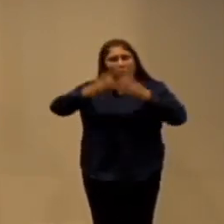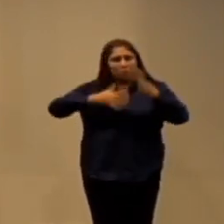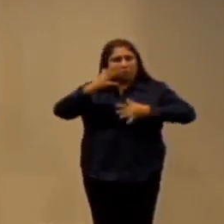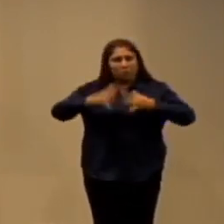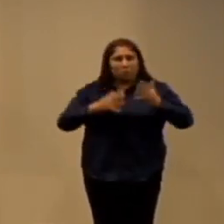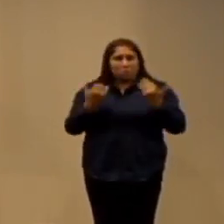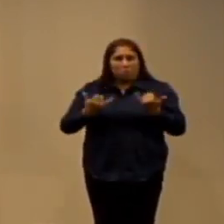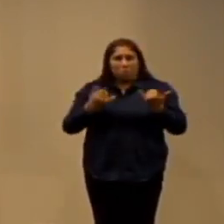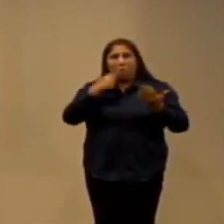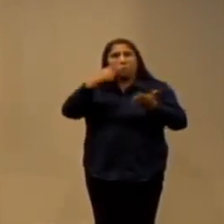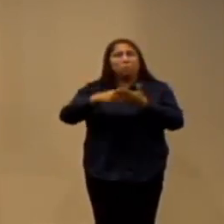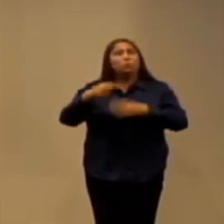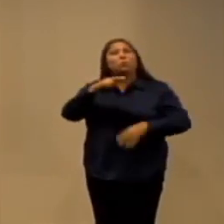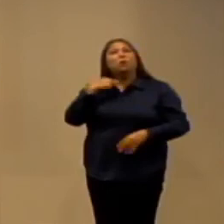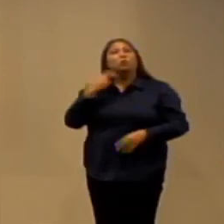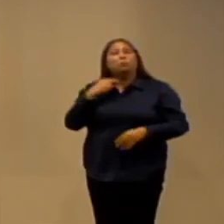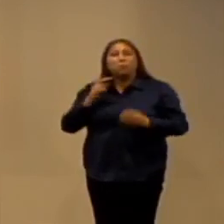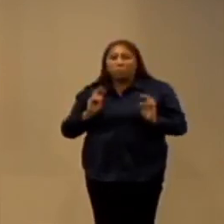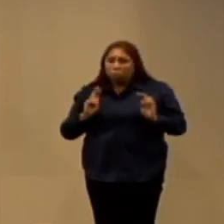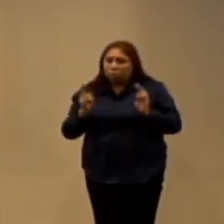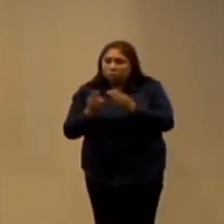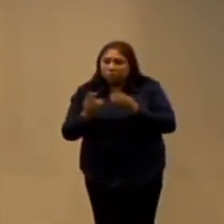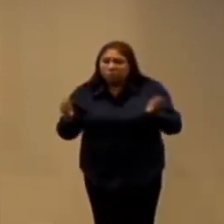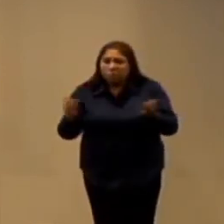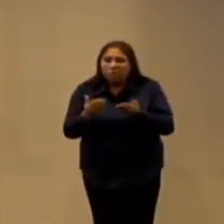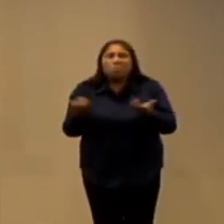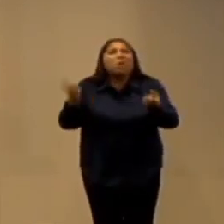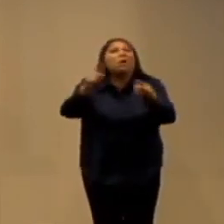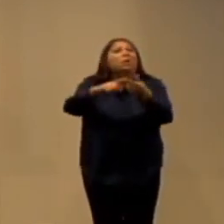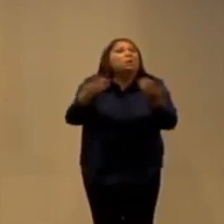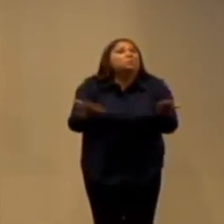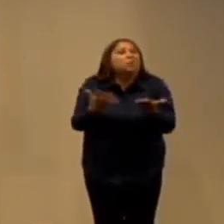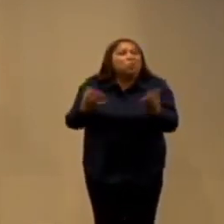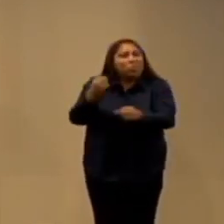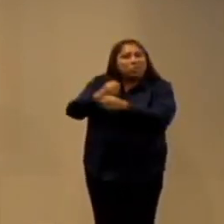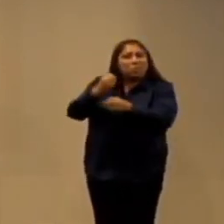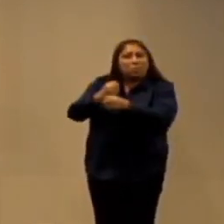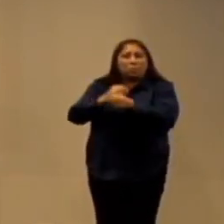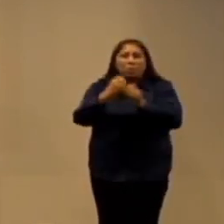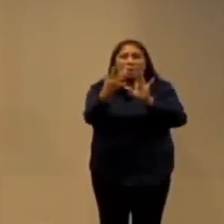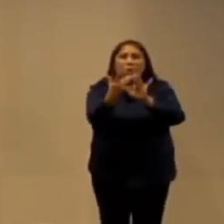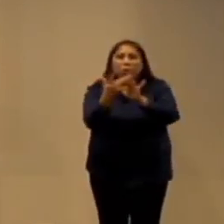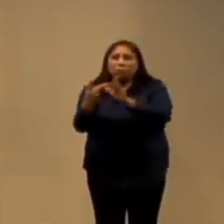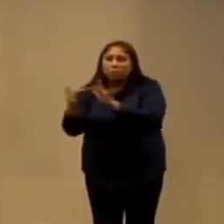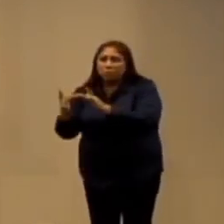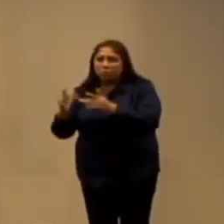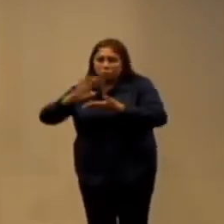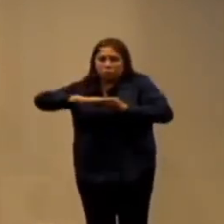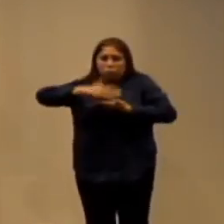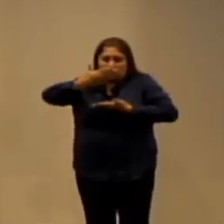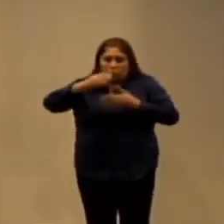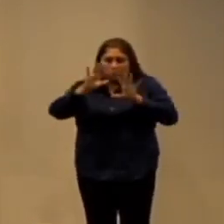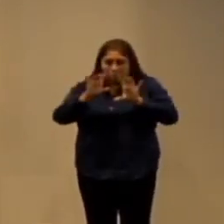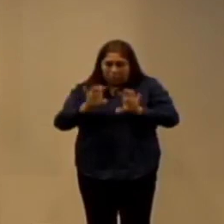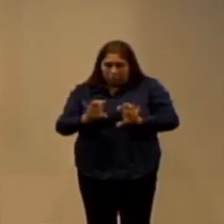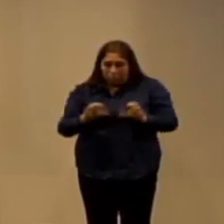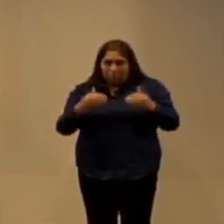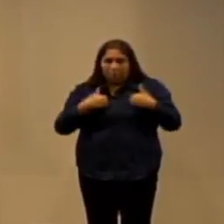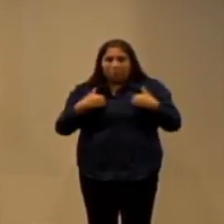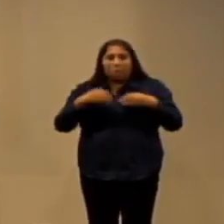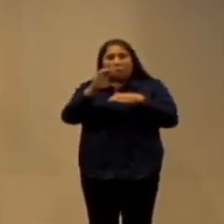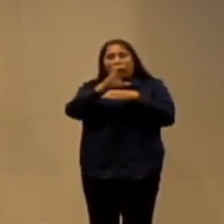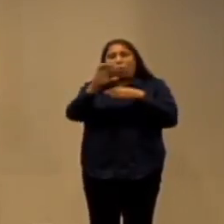Estamos ahora, en noviembre nos vamos a reunir para ver hasta dónde se implementó y conectarnos con la plataforma que ha ofrecido o que tiene